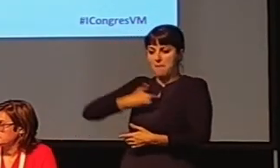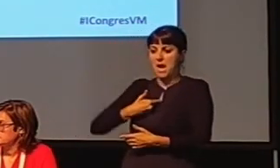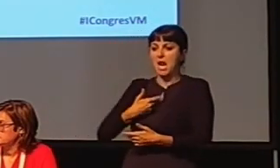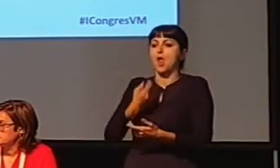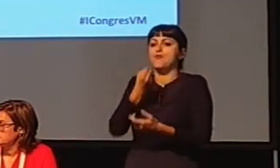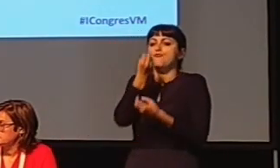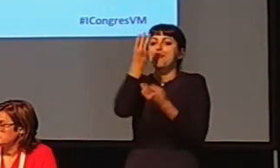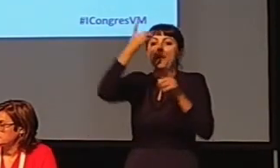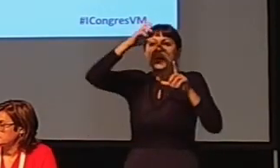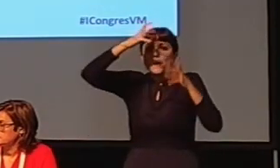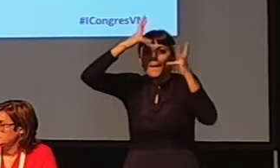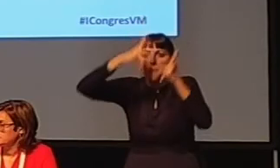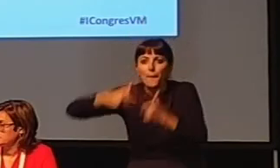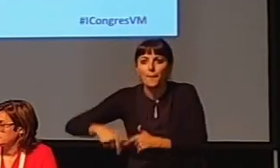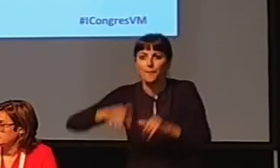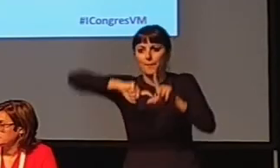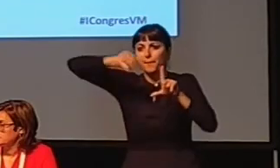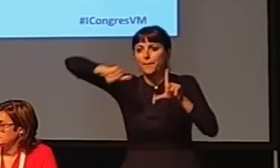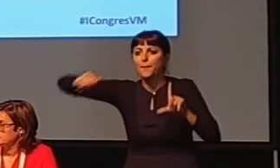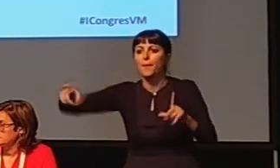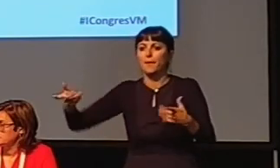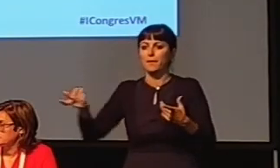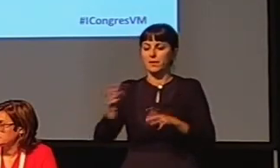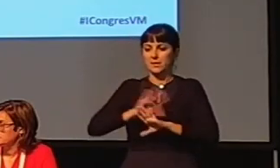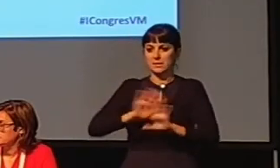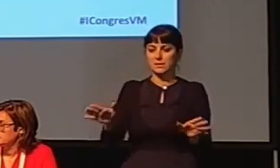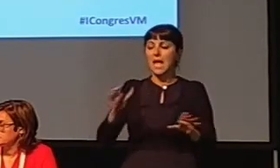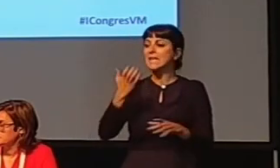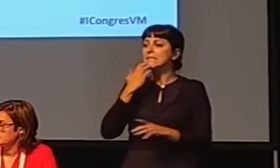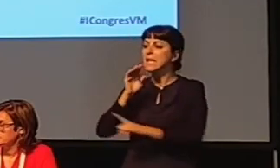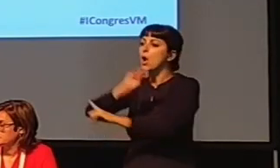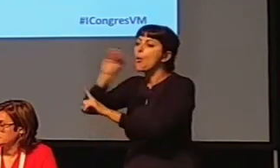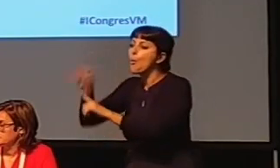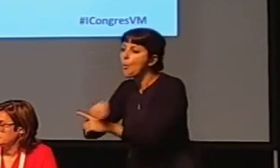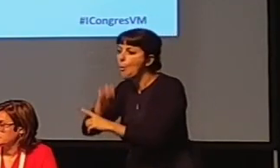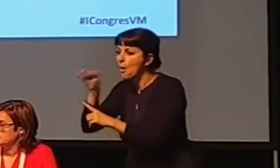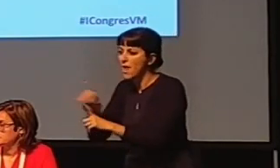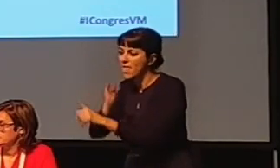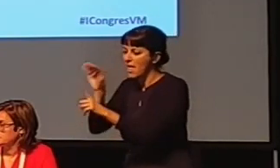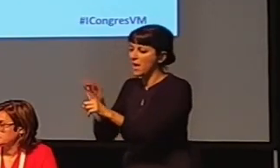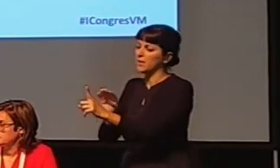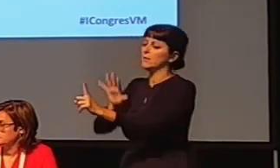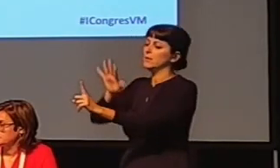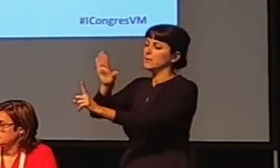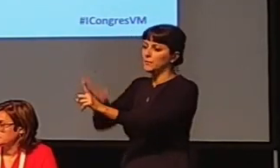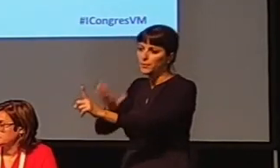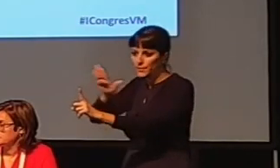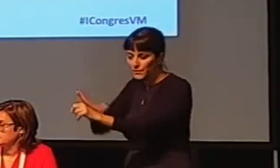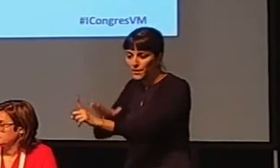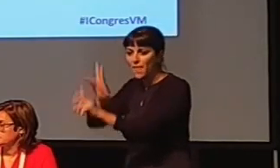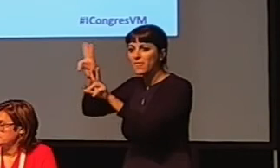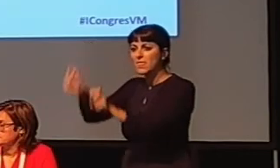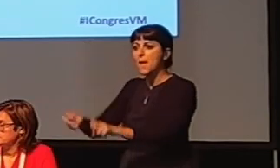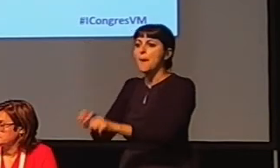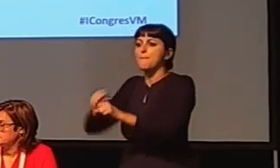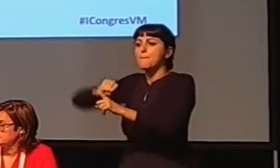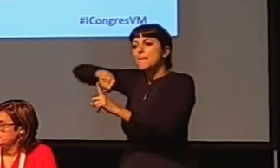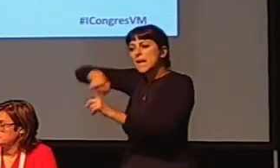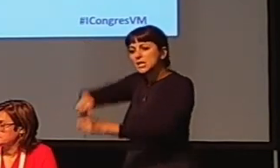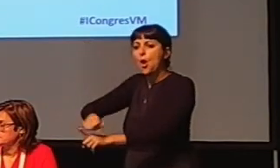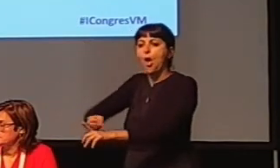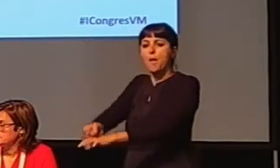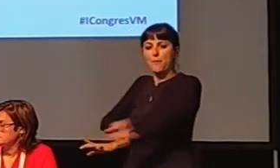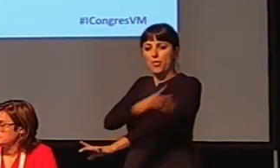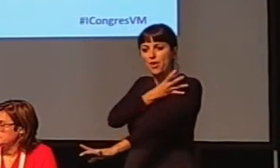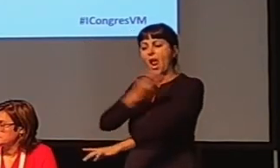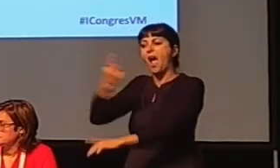cuida tot el que significa la pressió emocional de poder donar suport amb aquestes persones,